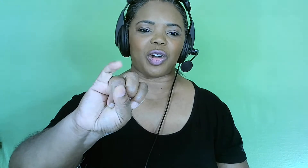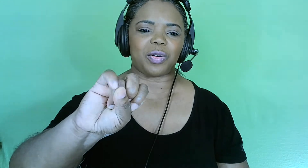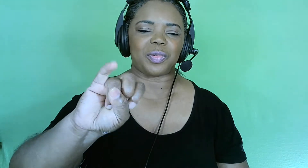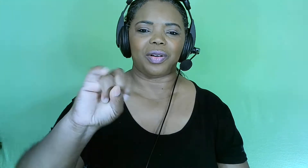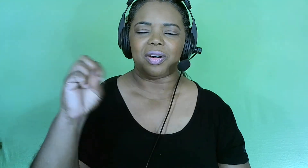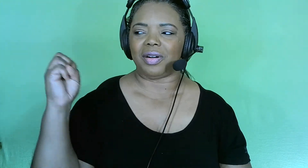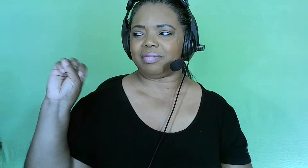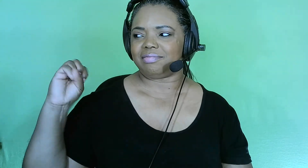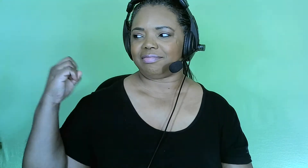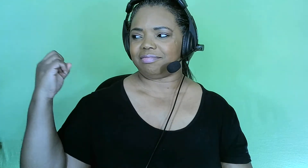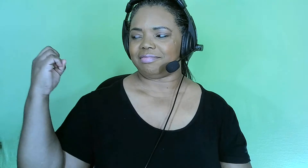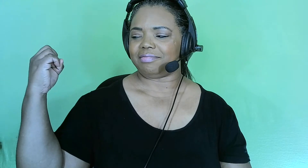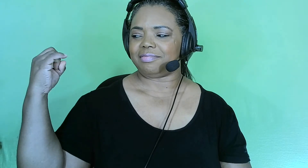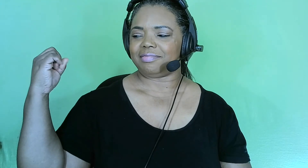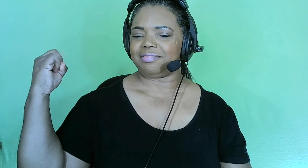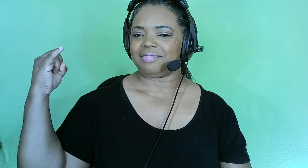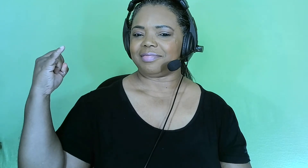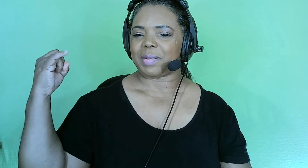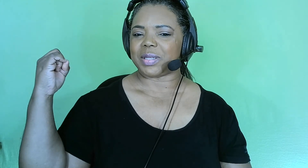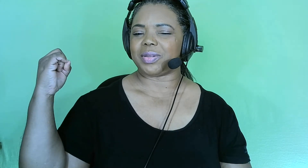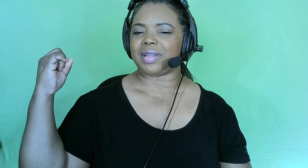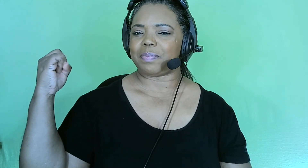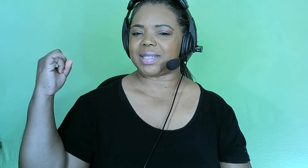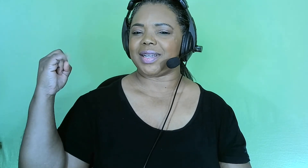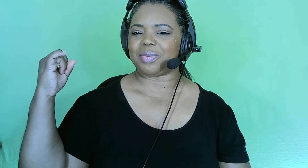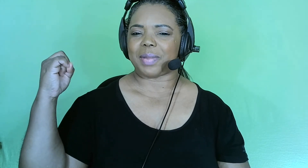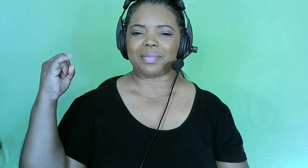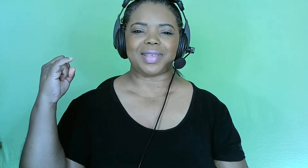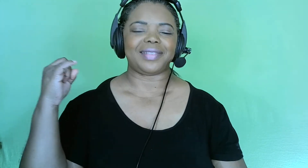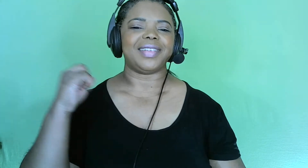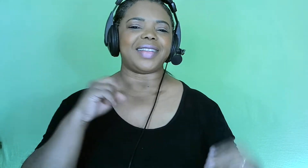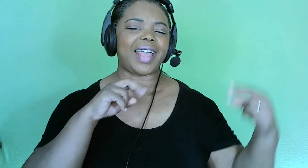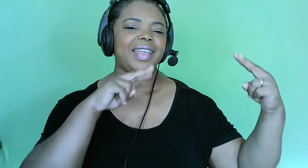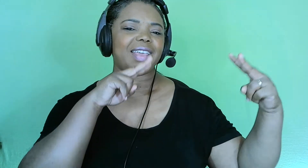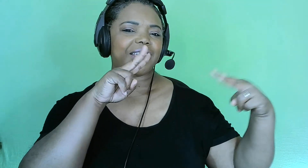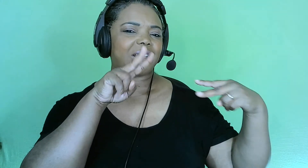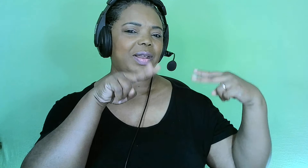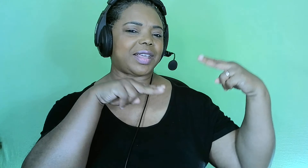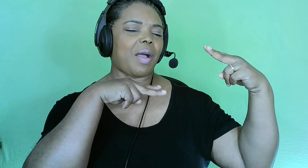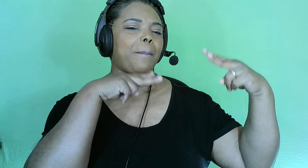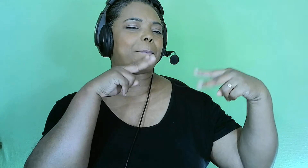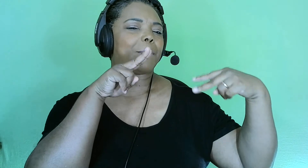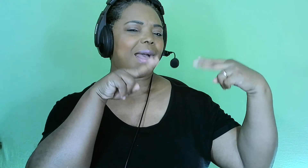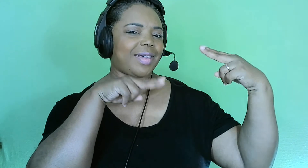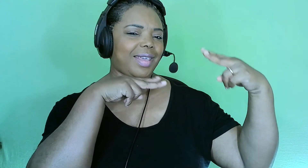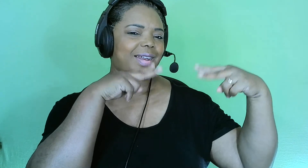jogo, ó. A pessoa tá piscando pra mim, né? Então, olha aqui, ó,